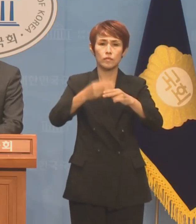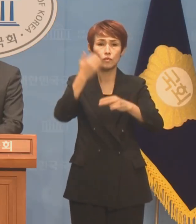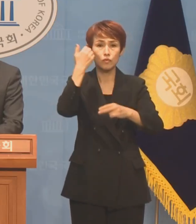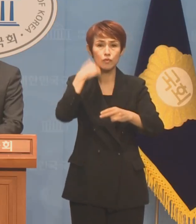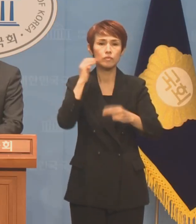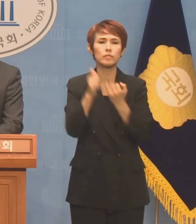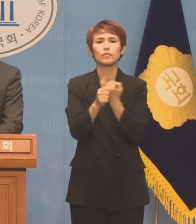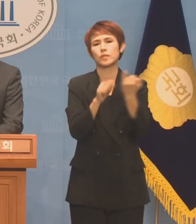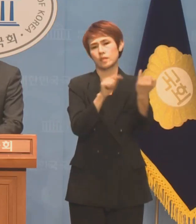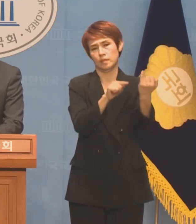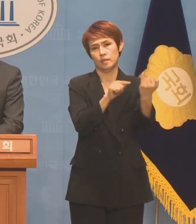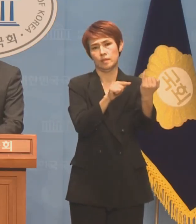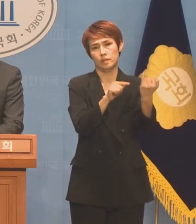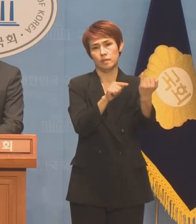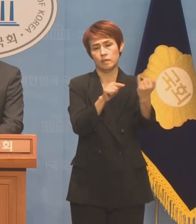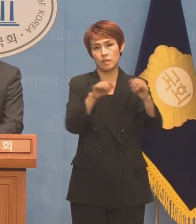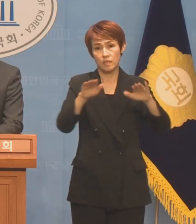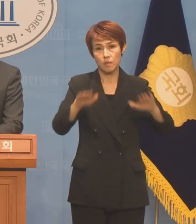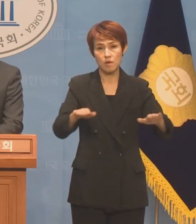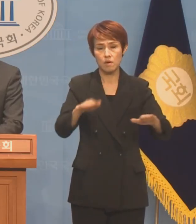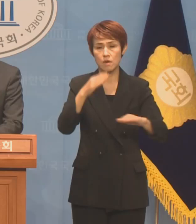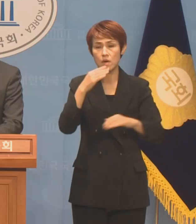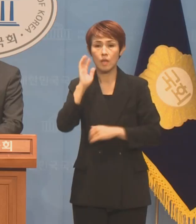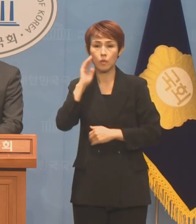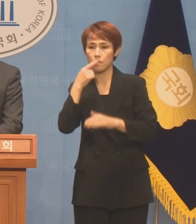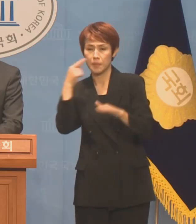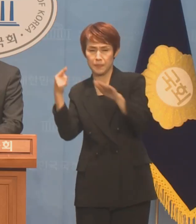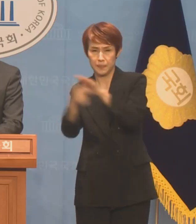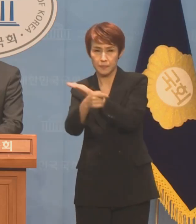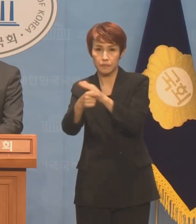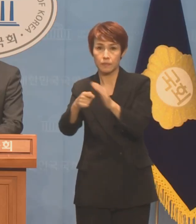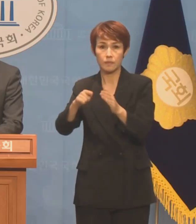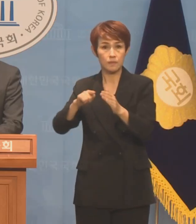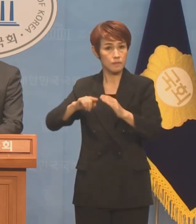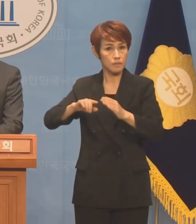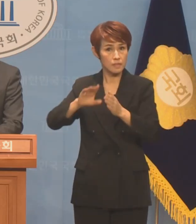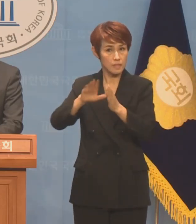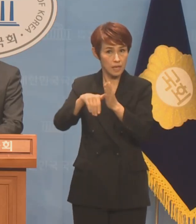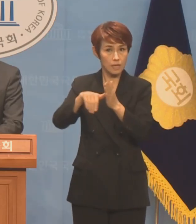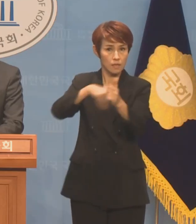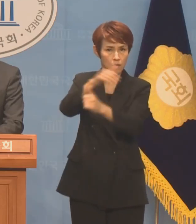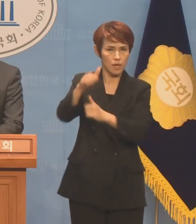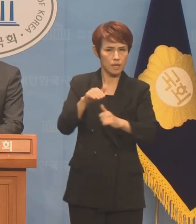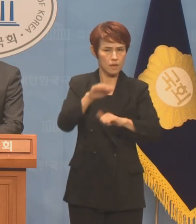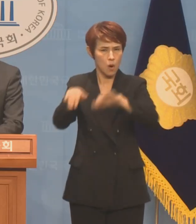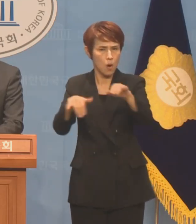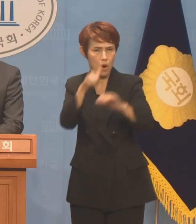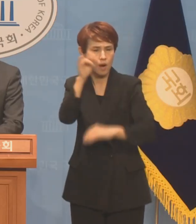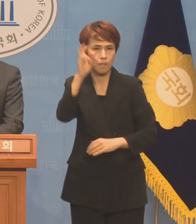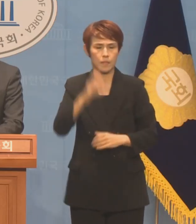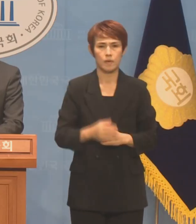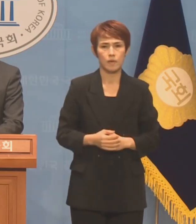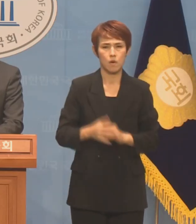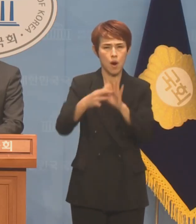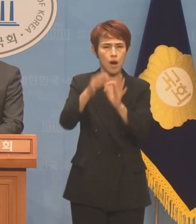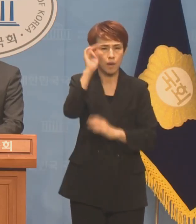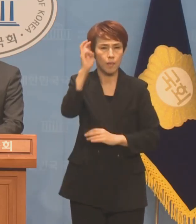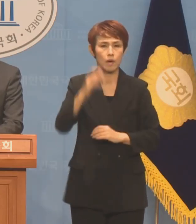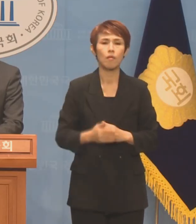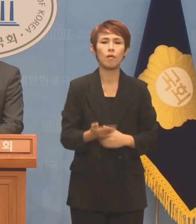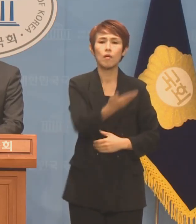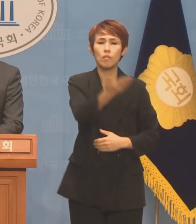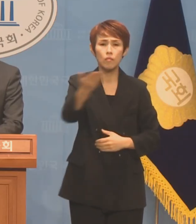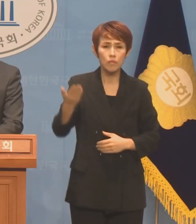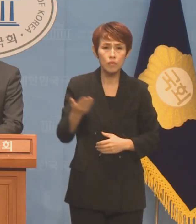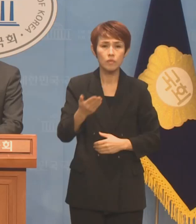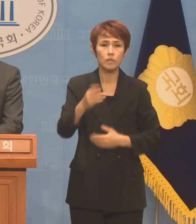인물인 김건희 씨가 이번 계엄에 개입되지 않았을 리 만무합니다. 언론인 여러분과